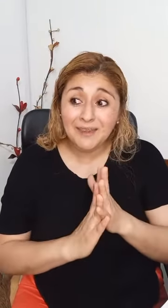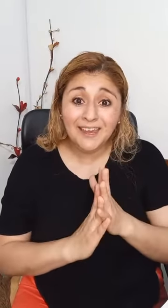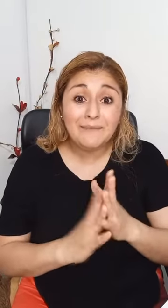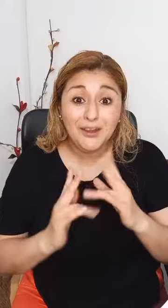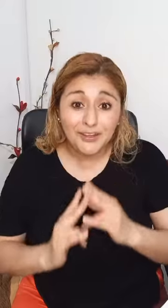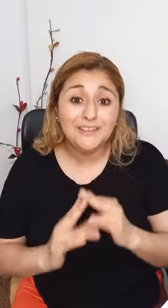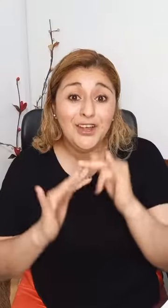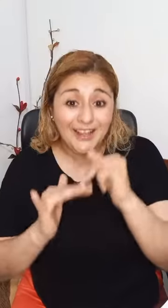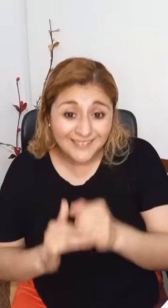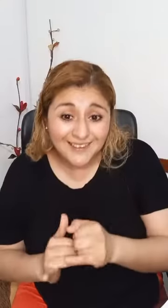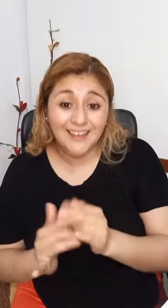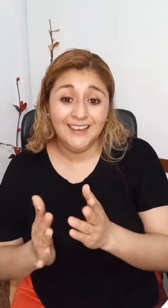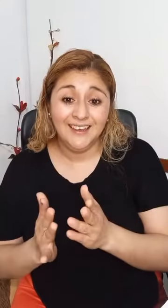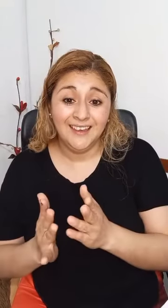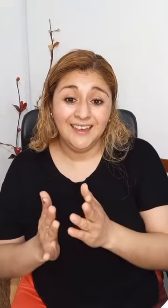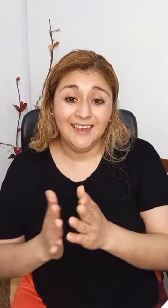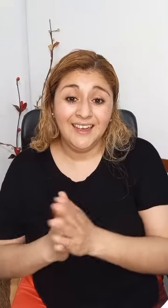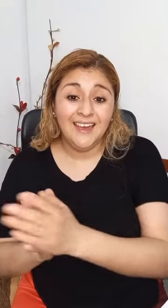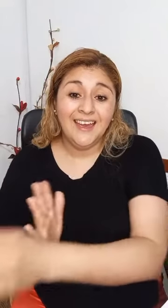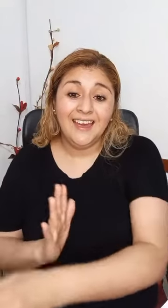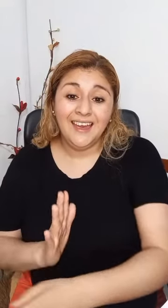dicen de mí me condicionan, ¿sí?